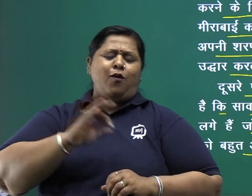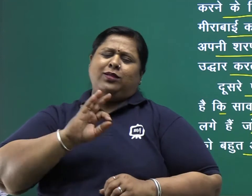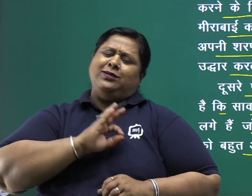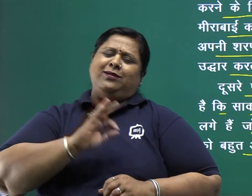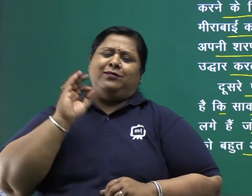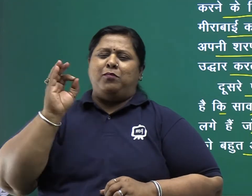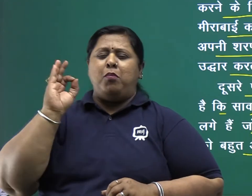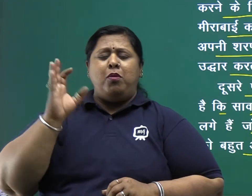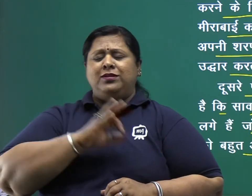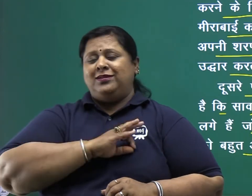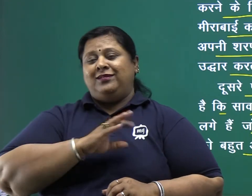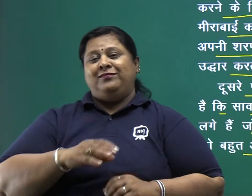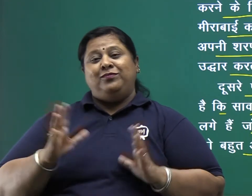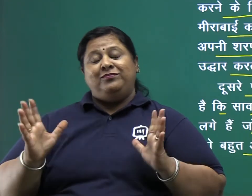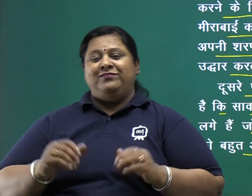हैं।